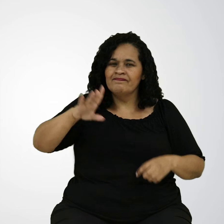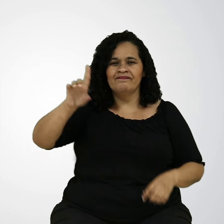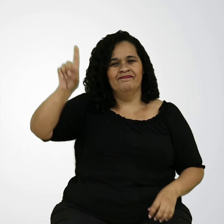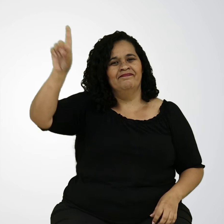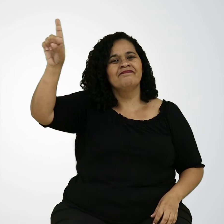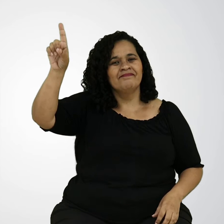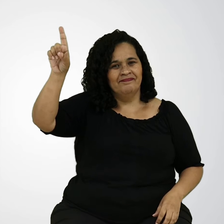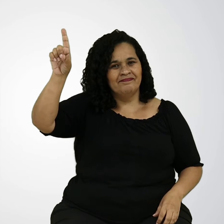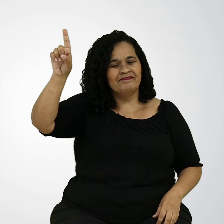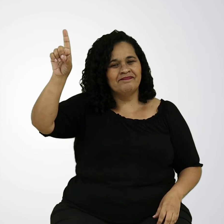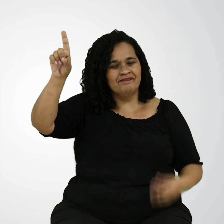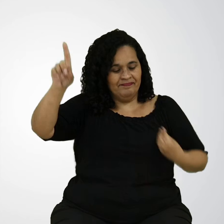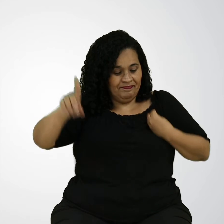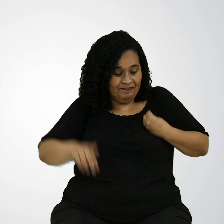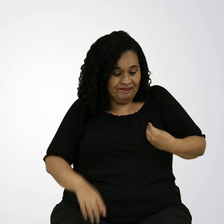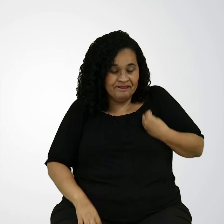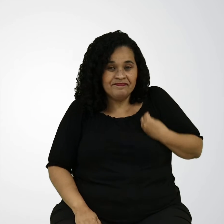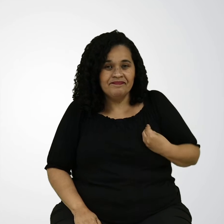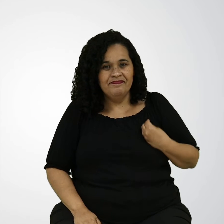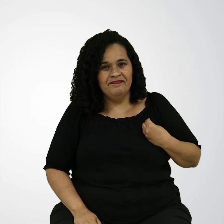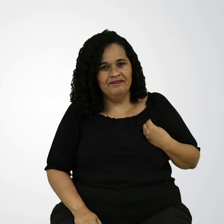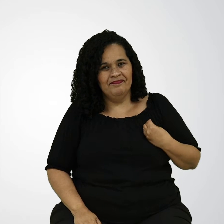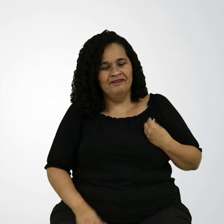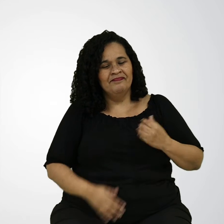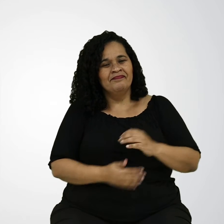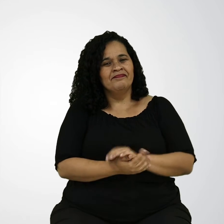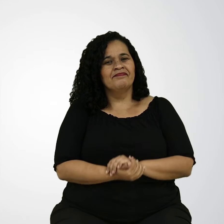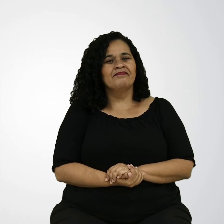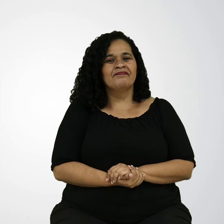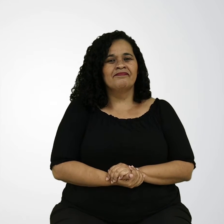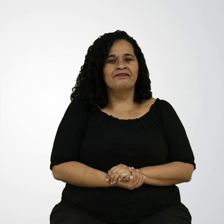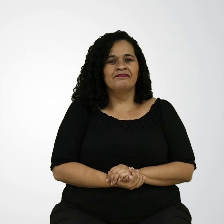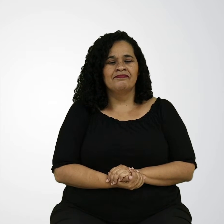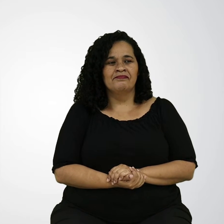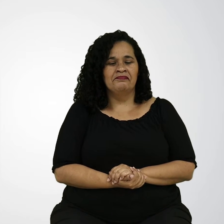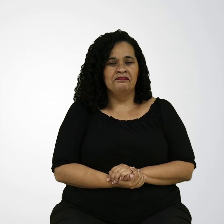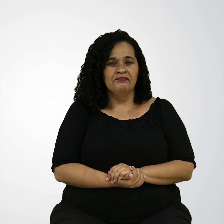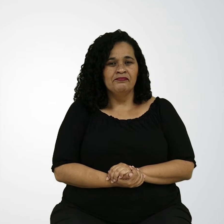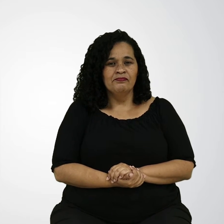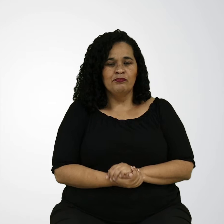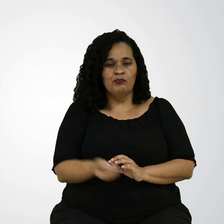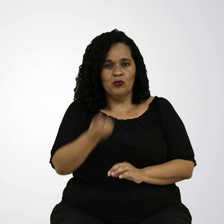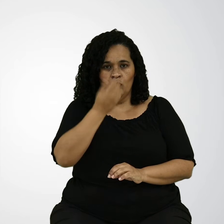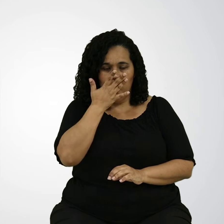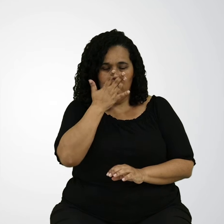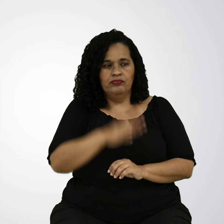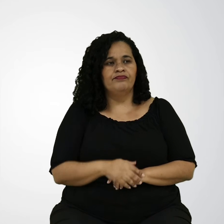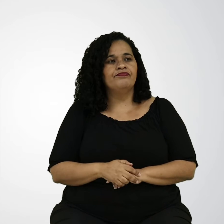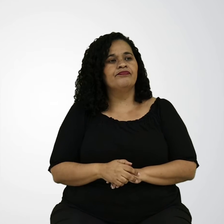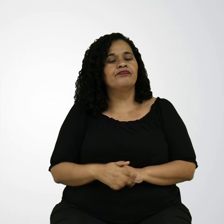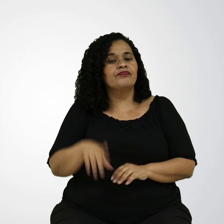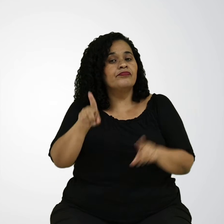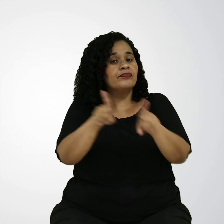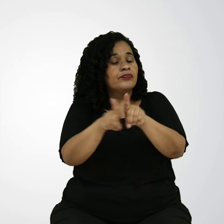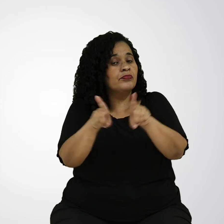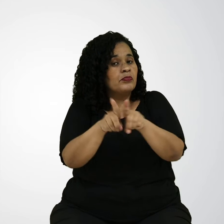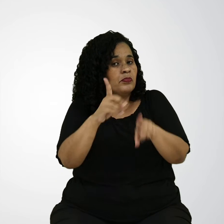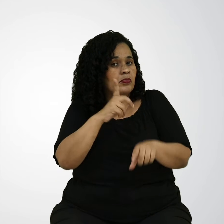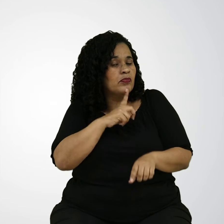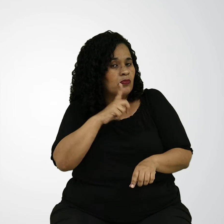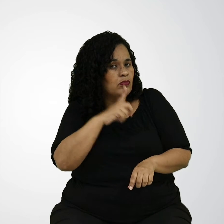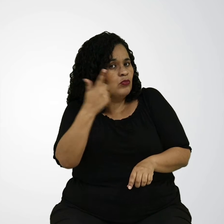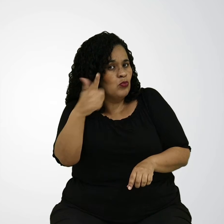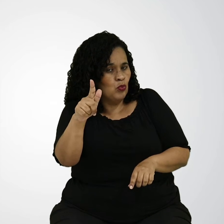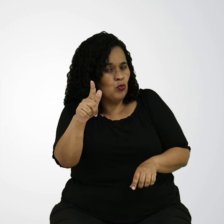esse gatilho de gratidão, ele é importante, né? É isso aí. Bom, além da gratidão, um último princípio que é trabalhado aqui na